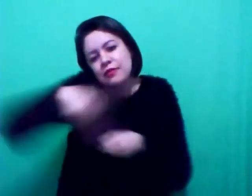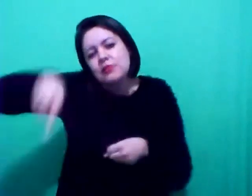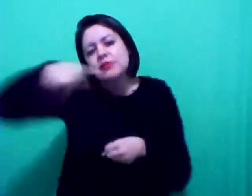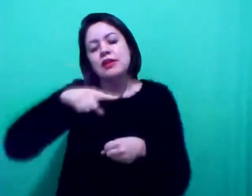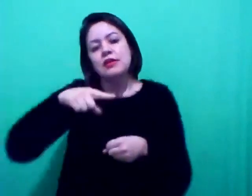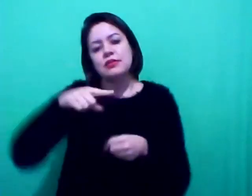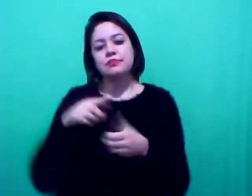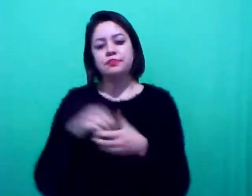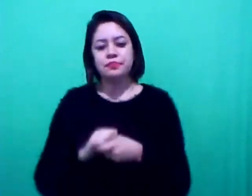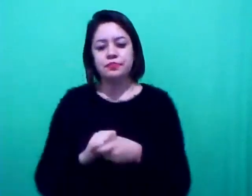né, eu vou